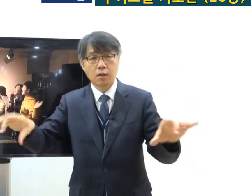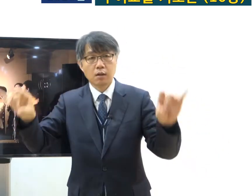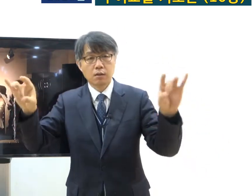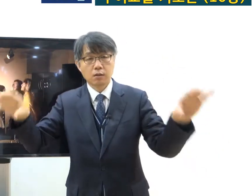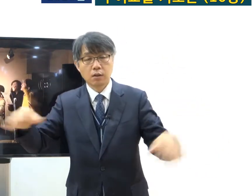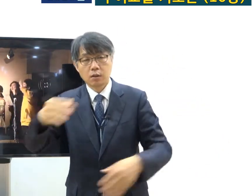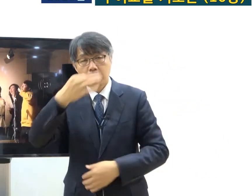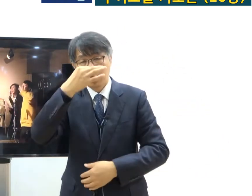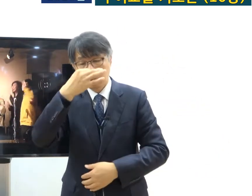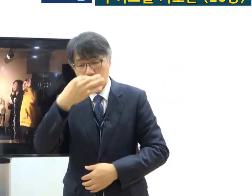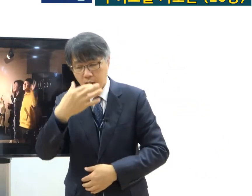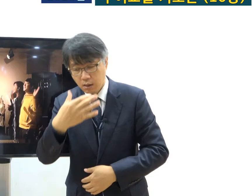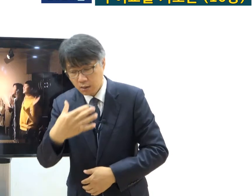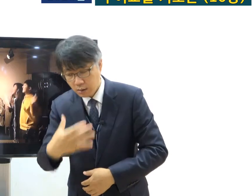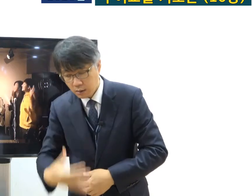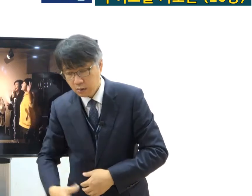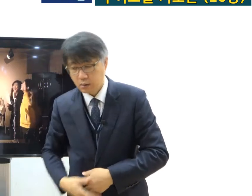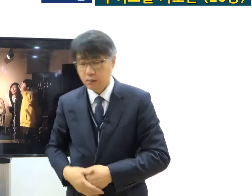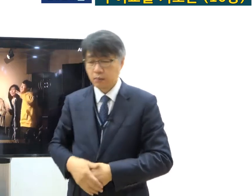내가 좋아한